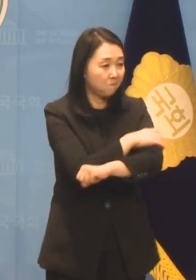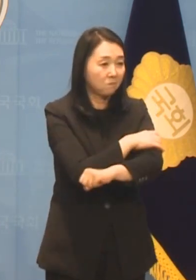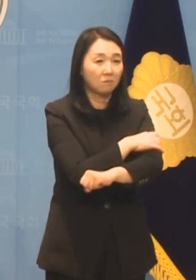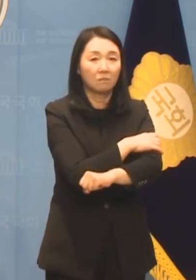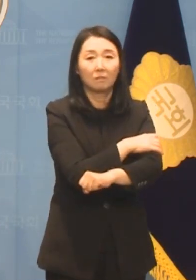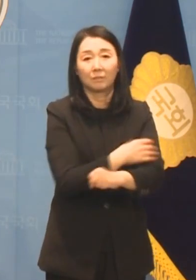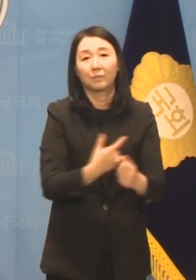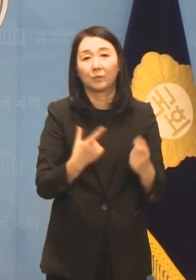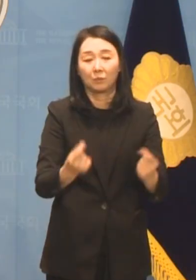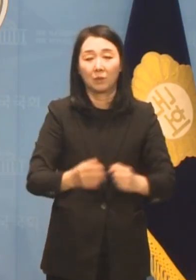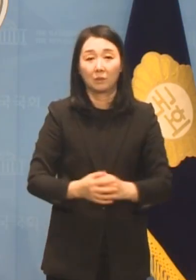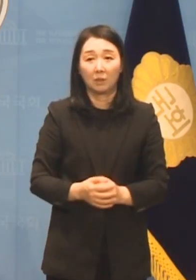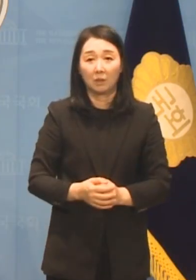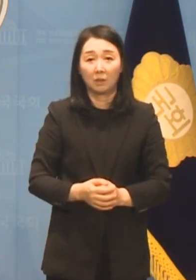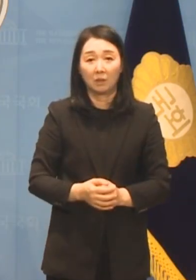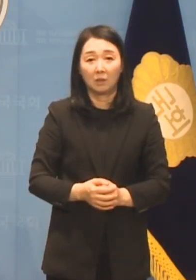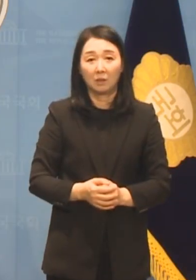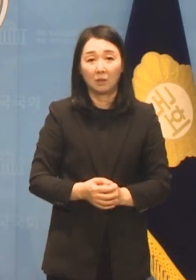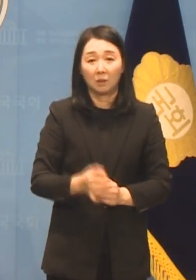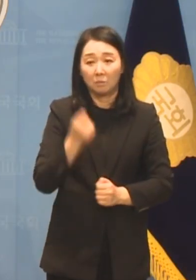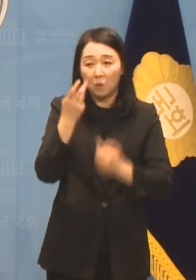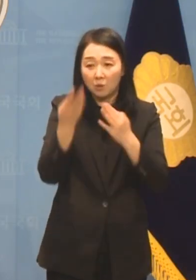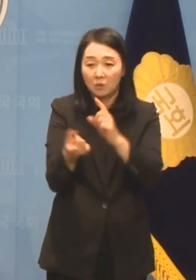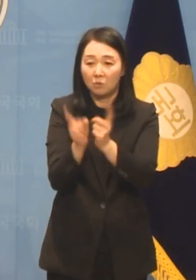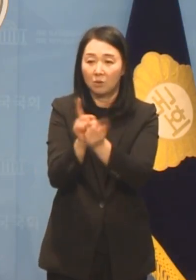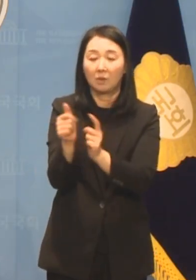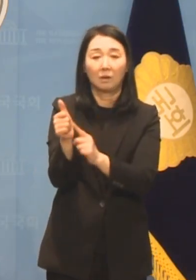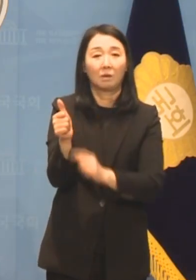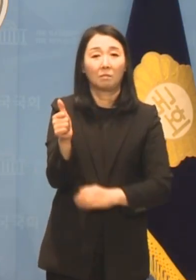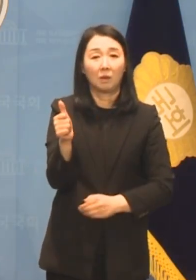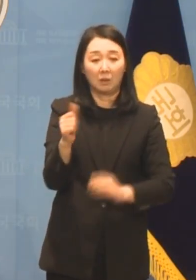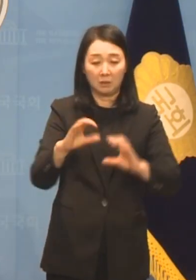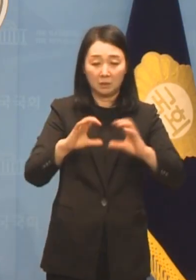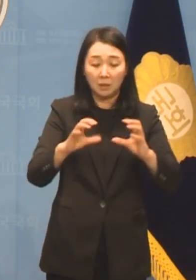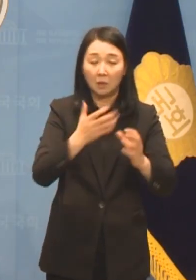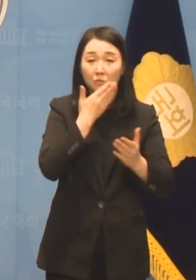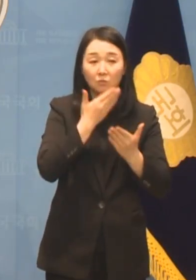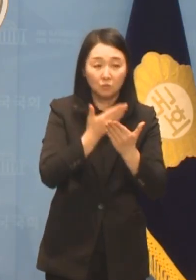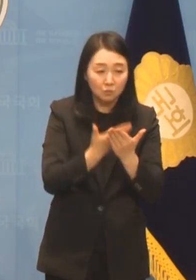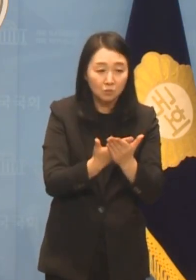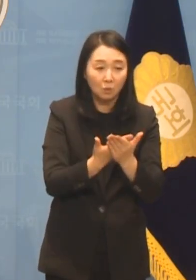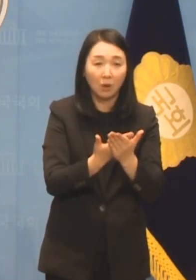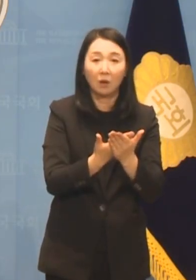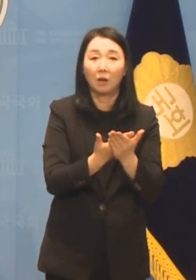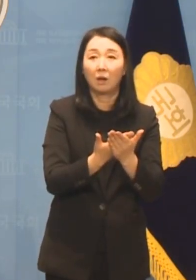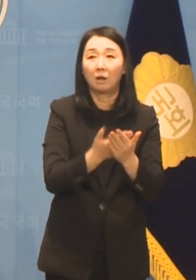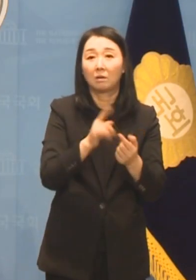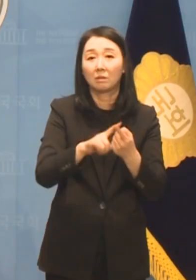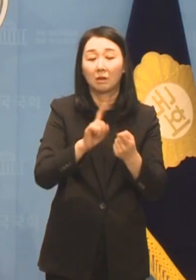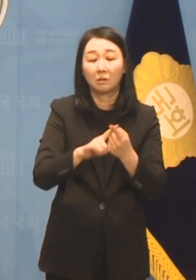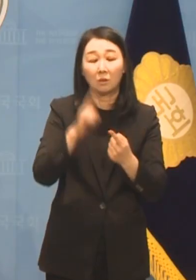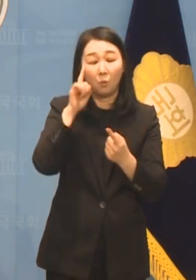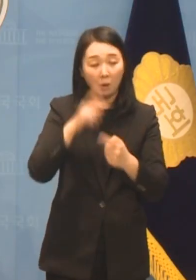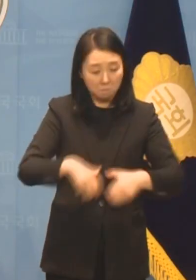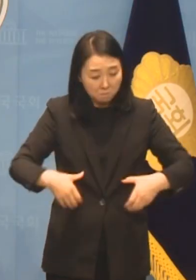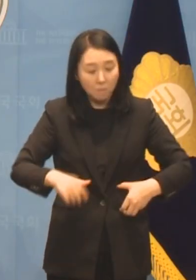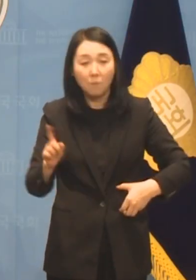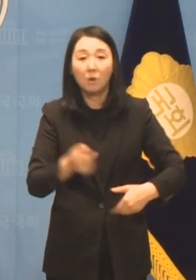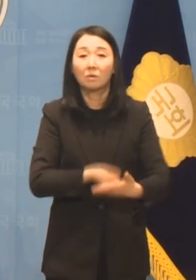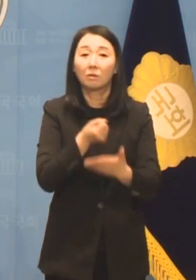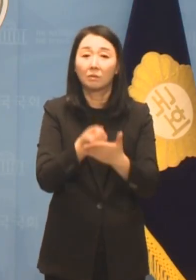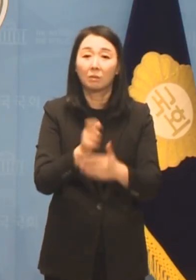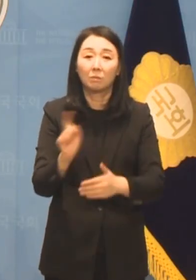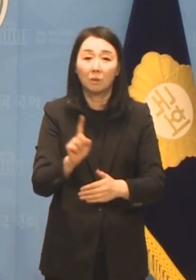없습니다. 책임지지 못할 몇 개월짜리 권한대행이 국가의 중대사를 무슨 배짱으로